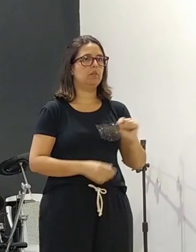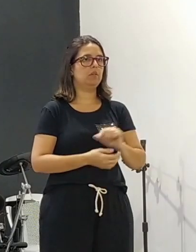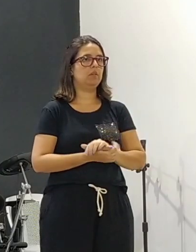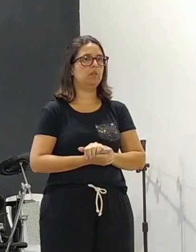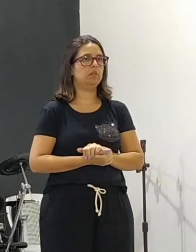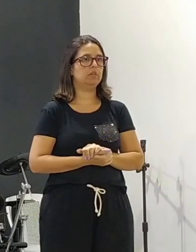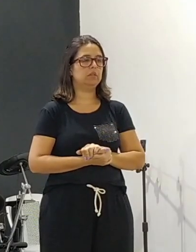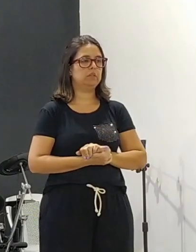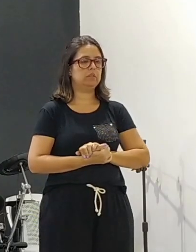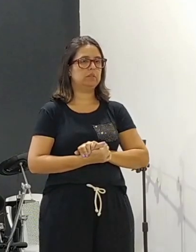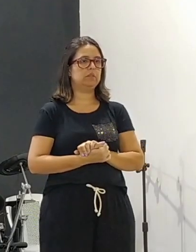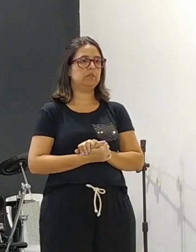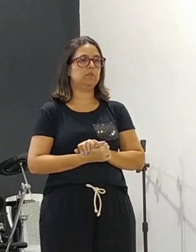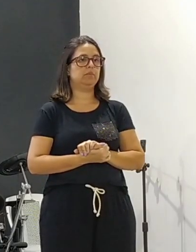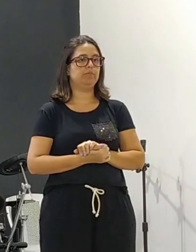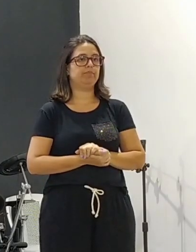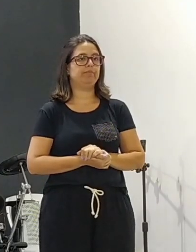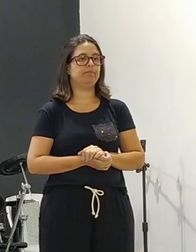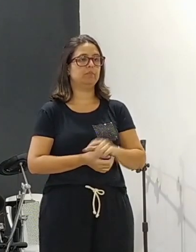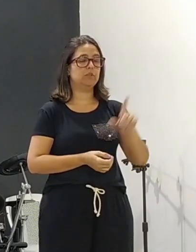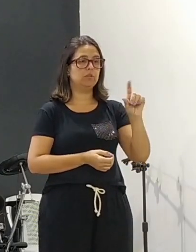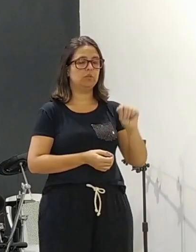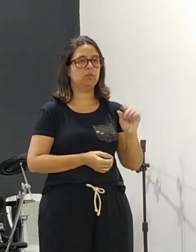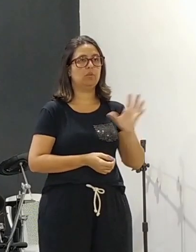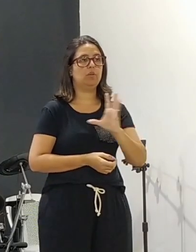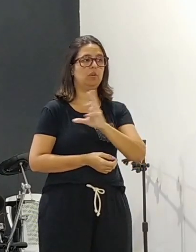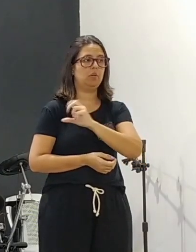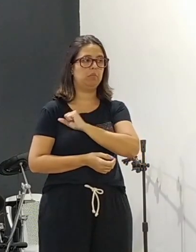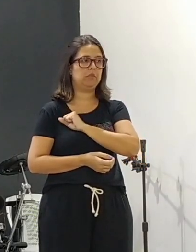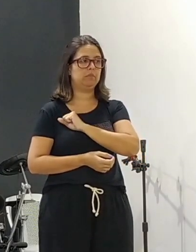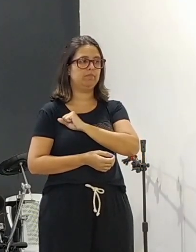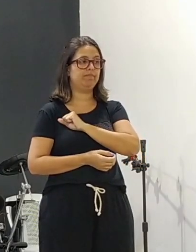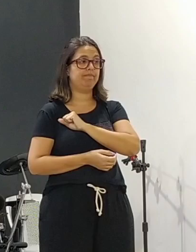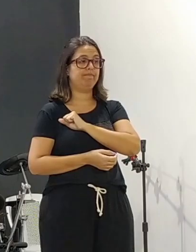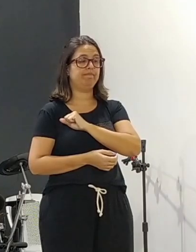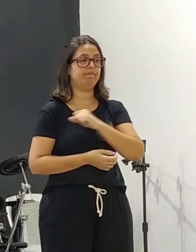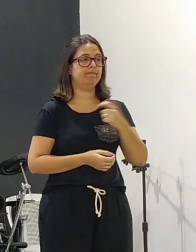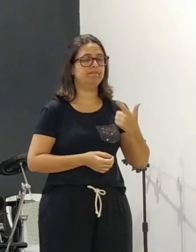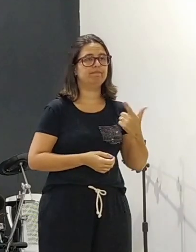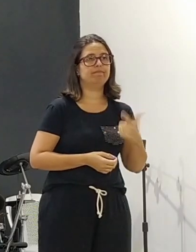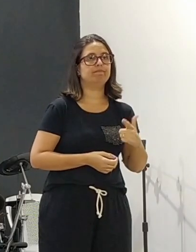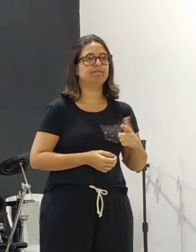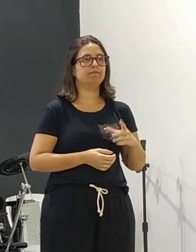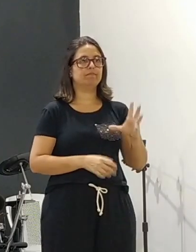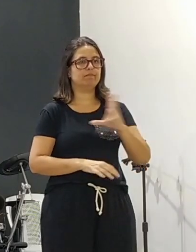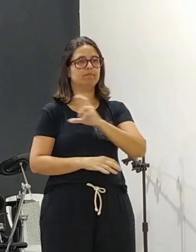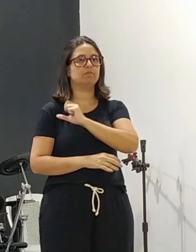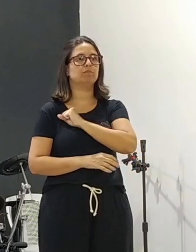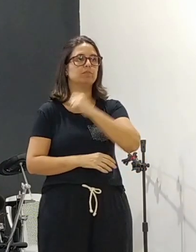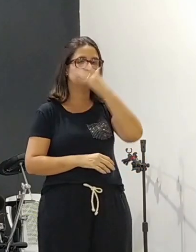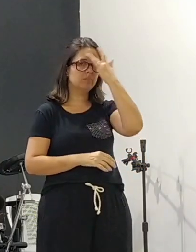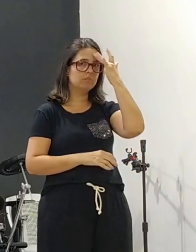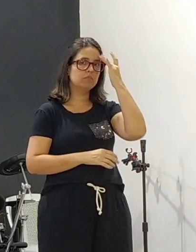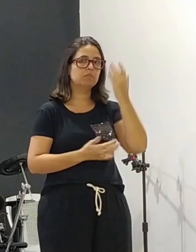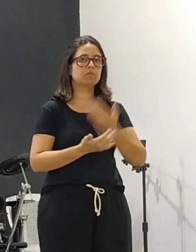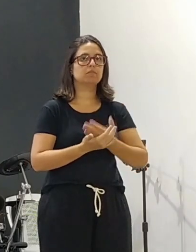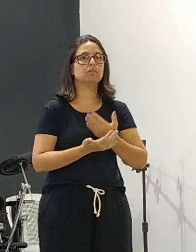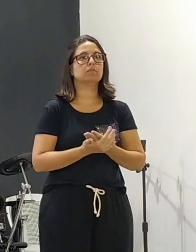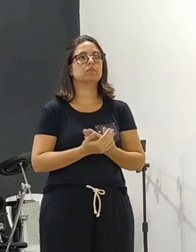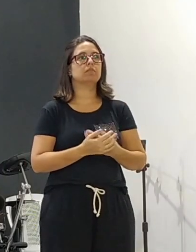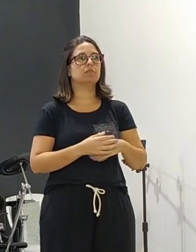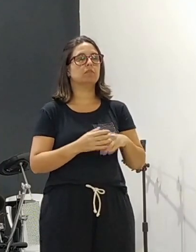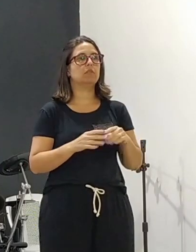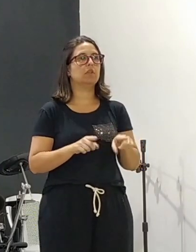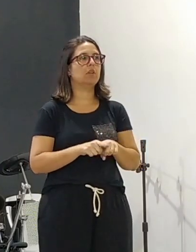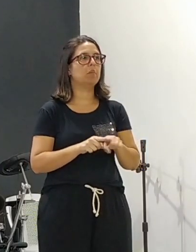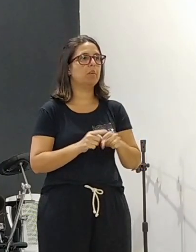mesmo ele não me amando, mesmo ele não sendo bom para mim, não fazendo bem para a minha vida. Nós estivemos estudando isso aqui, até tivemos um